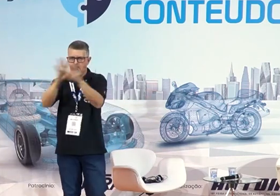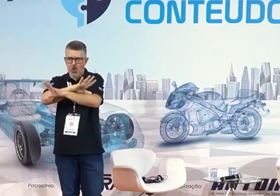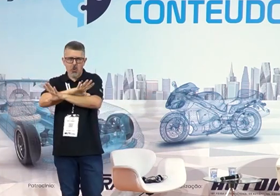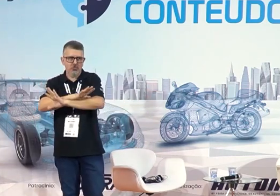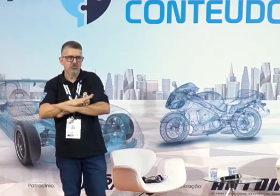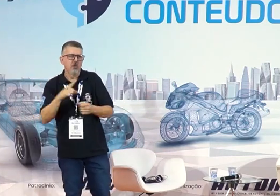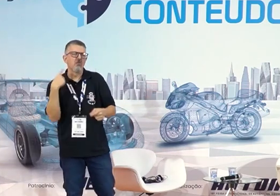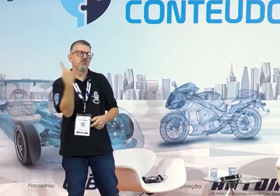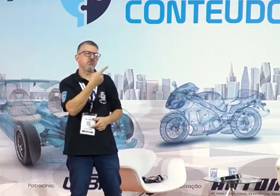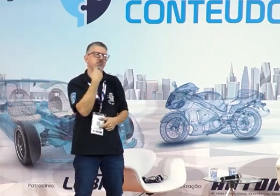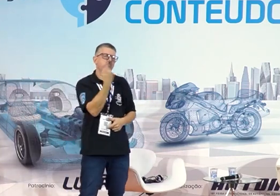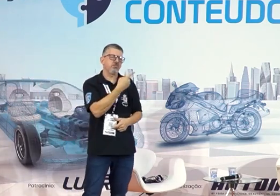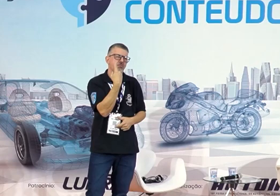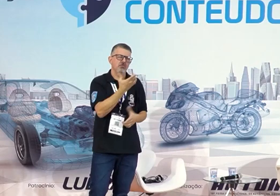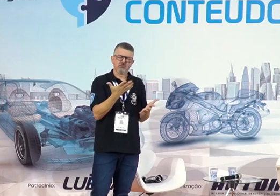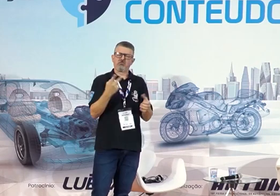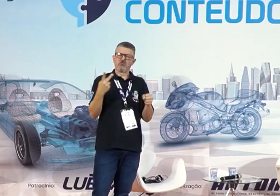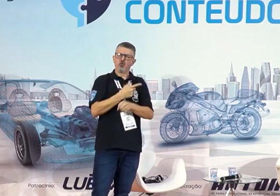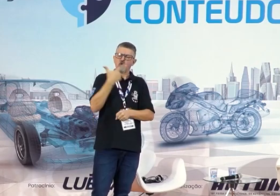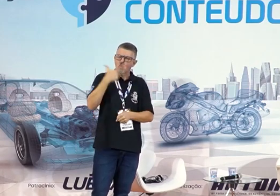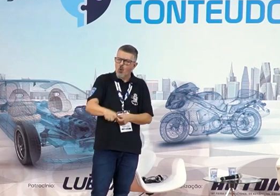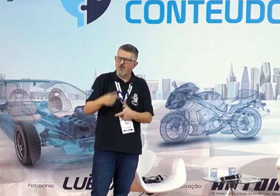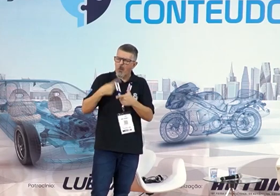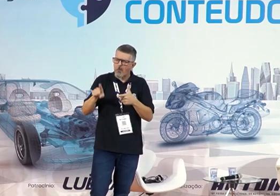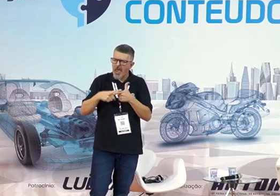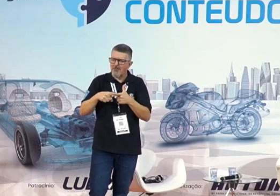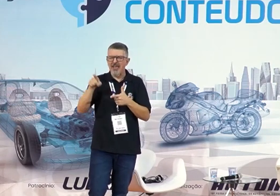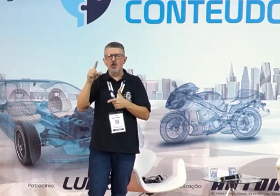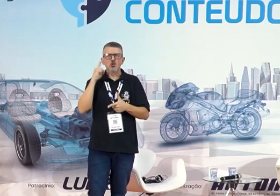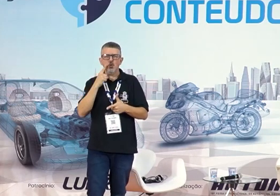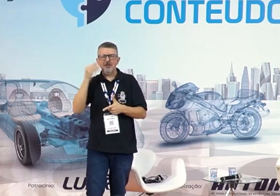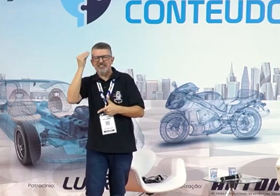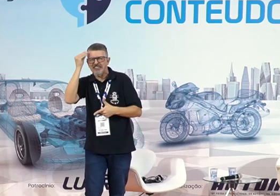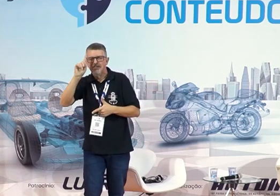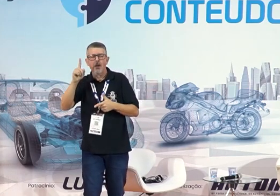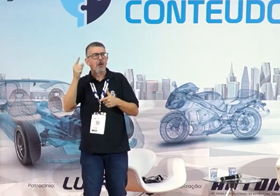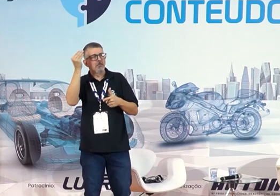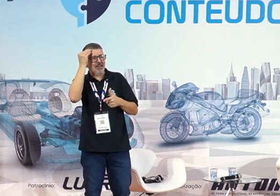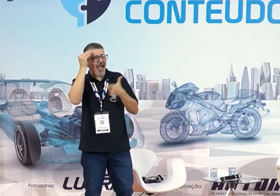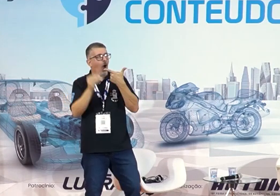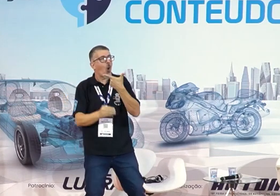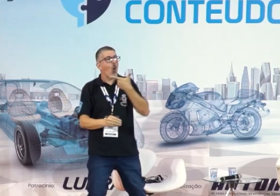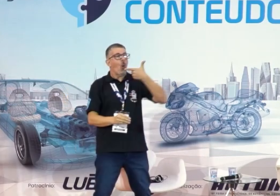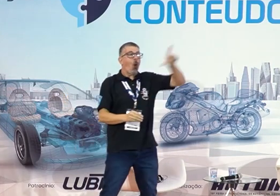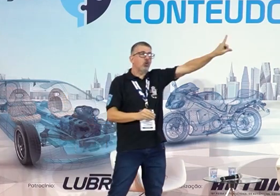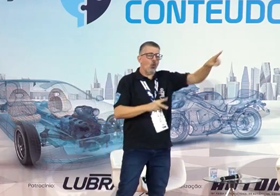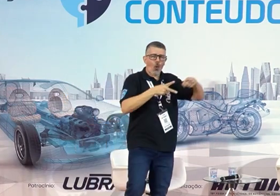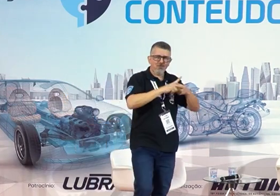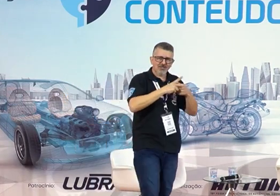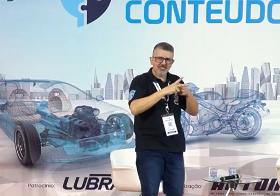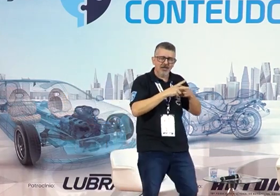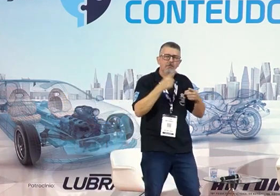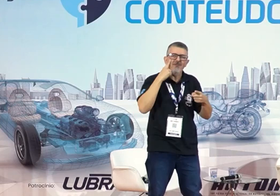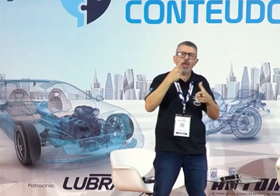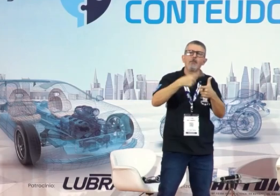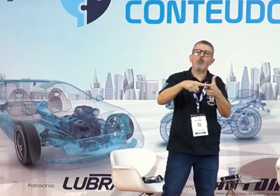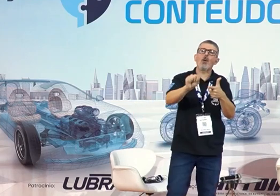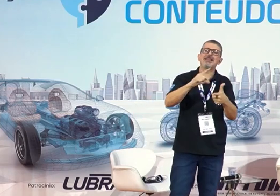oficina, terminaram o seu trabalho ou rodaram e aconteceu um mesmo problema. E o surdo, outro foi em outra